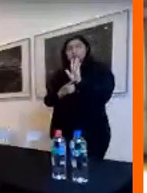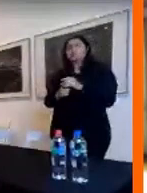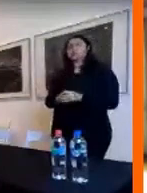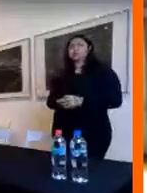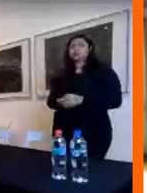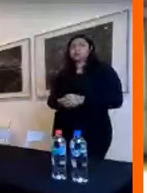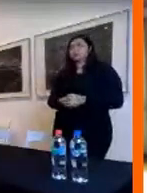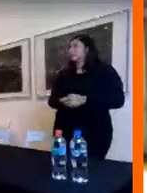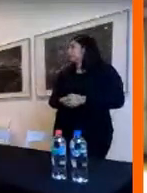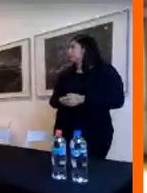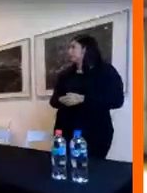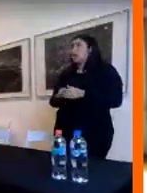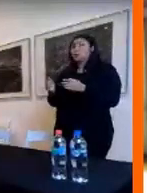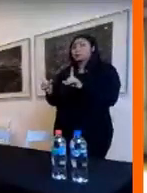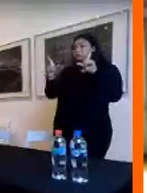ciclo de...